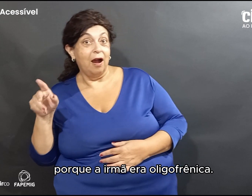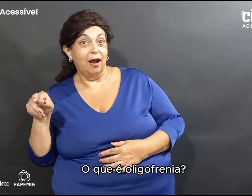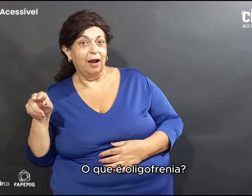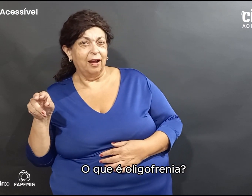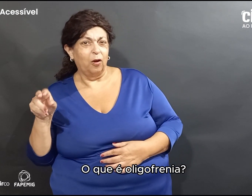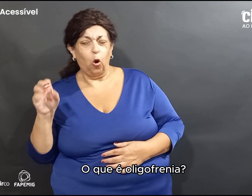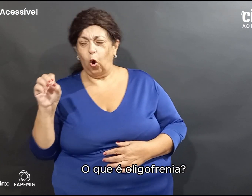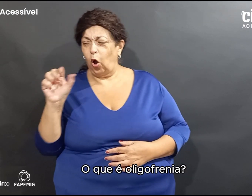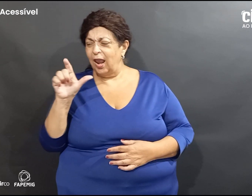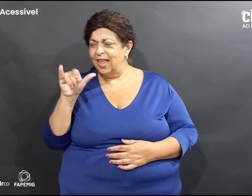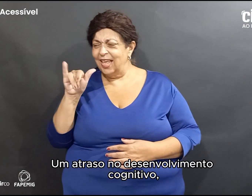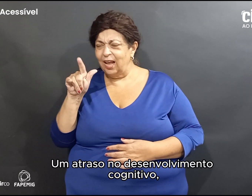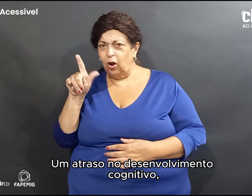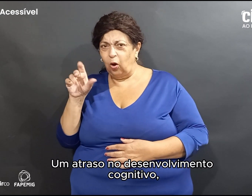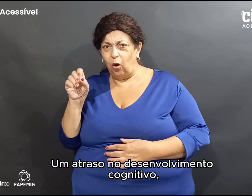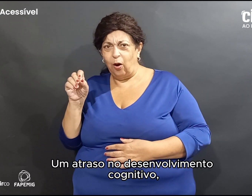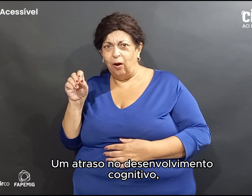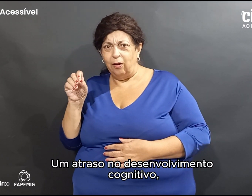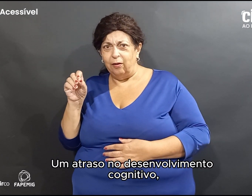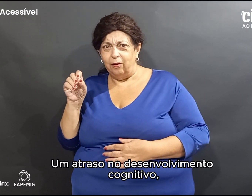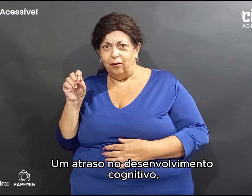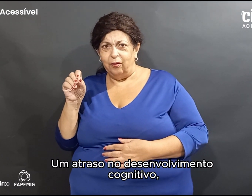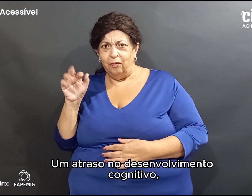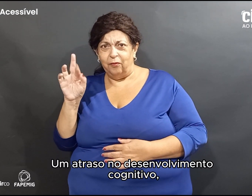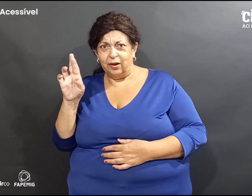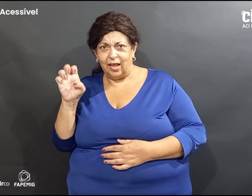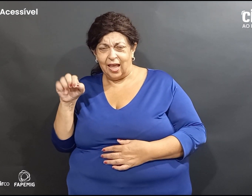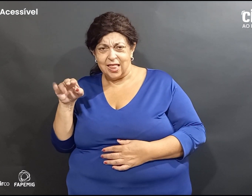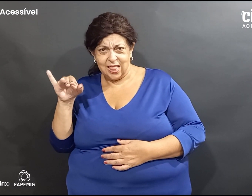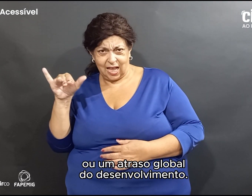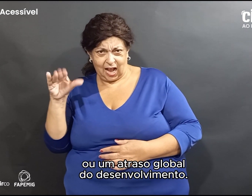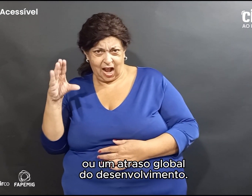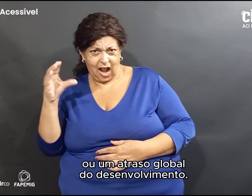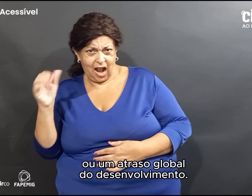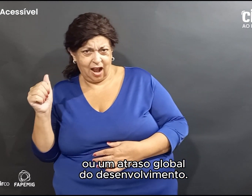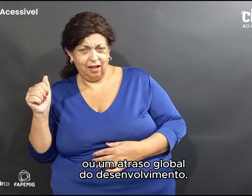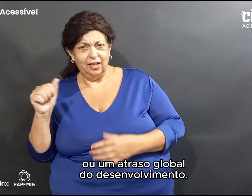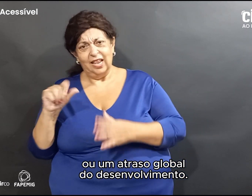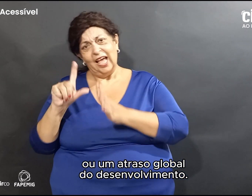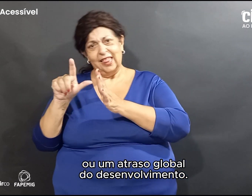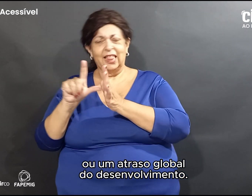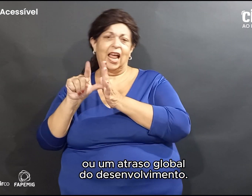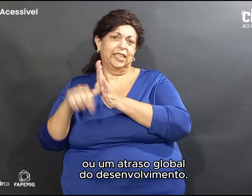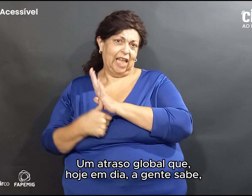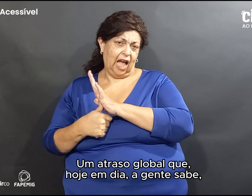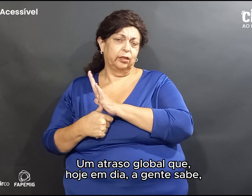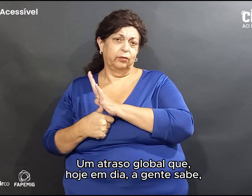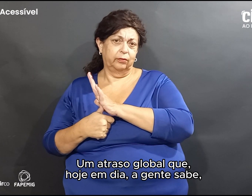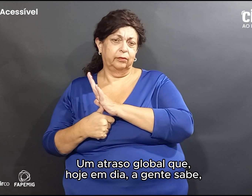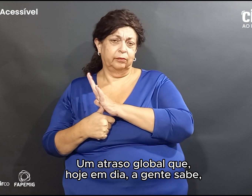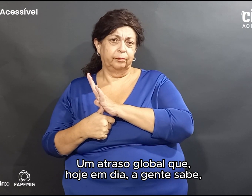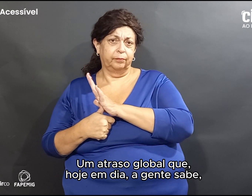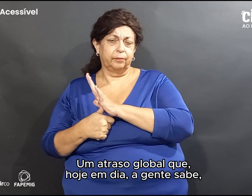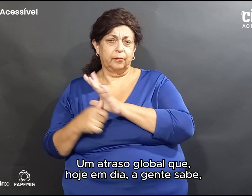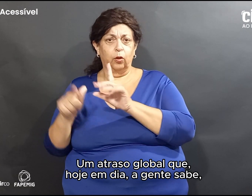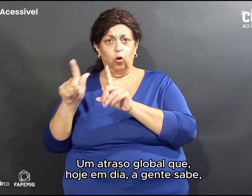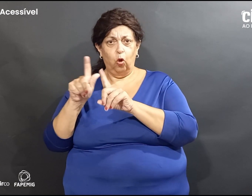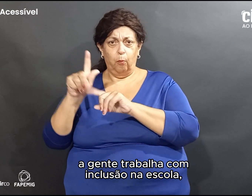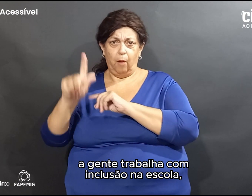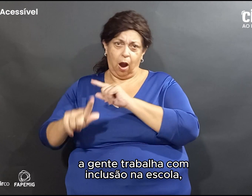que é oligofrenia? Um atraso no desenvolvimento cognitivo, ou um atraso global do desenvolvimento. Um atraso global que hoje em dia a gente sabe, a gente trabalha